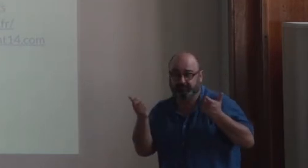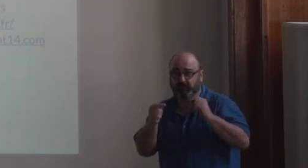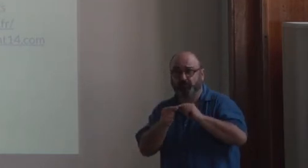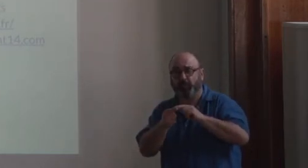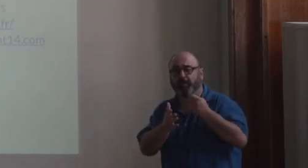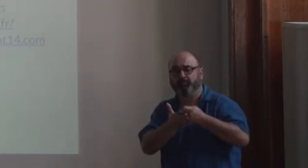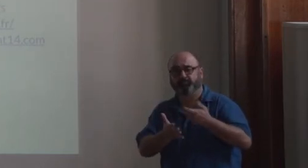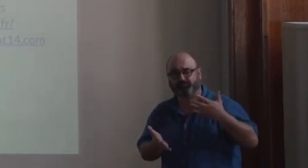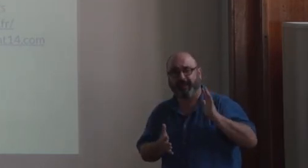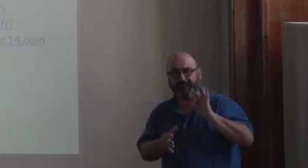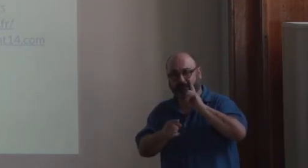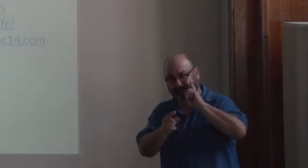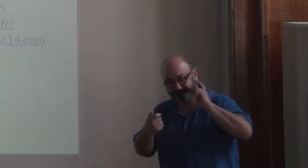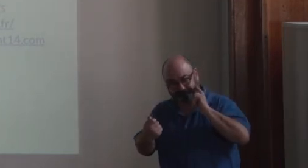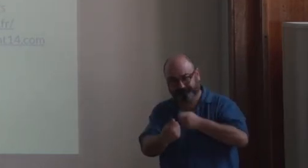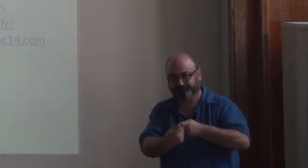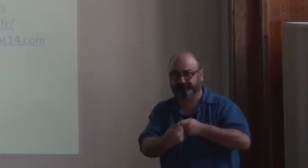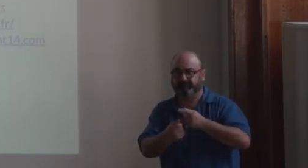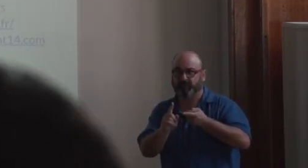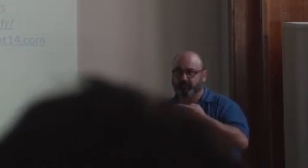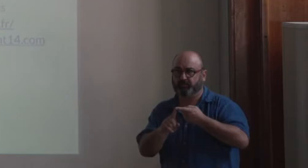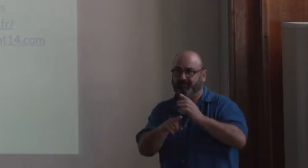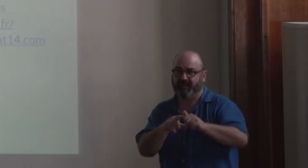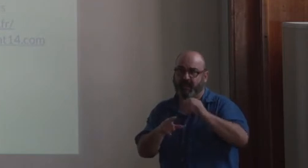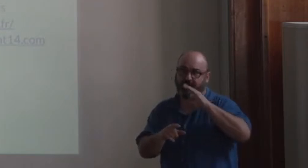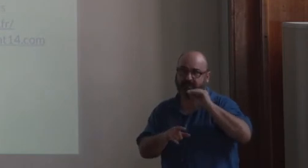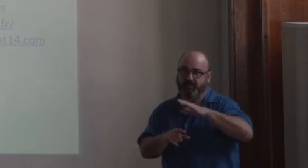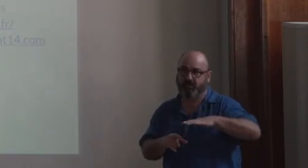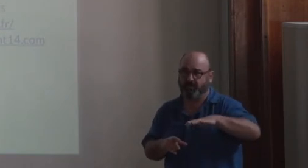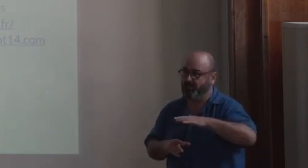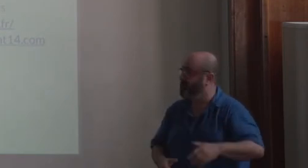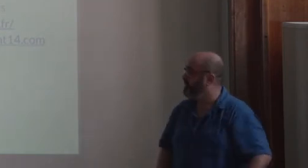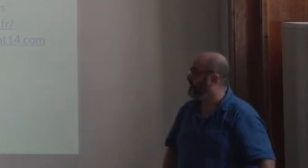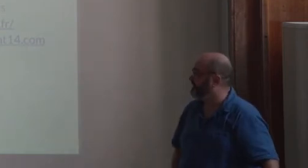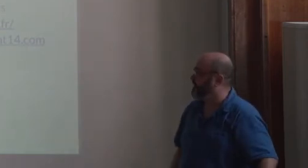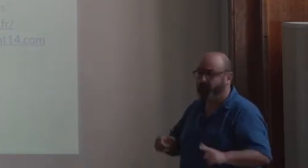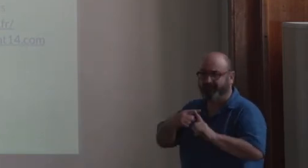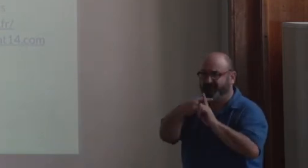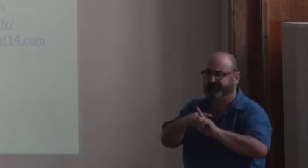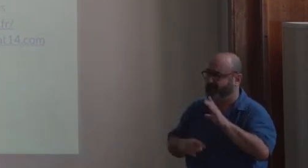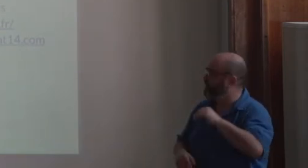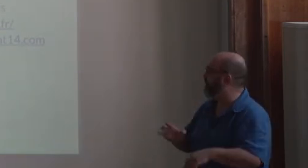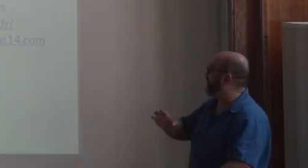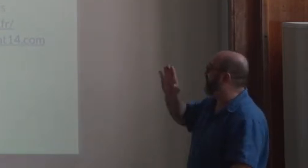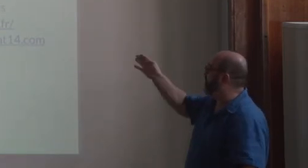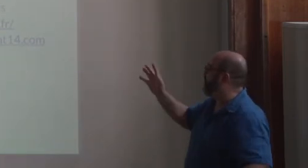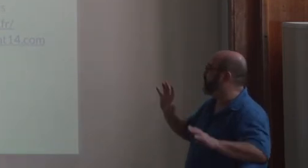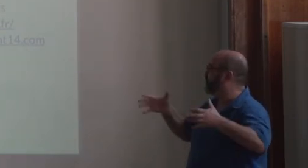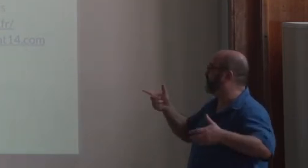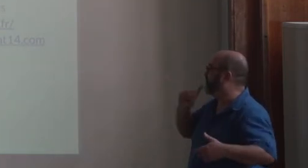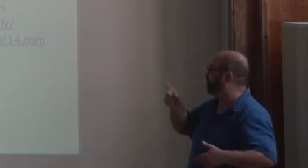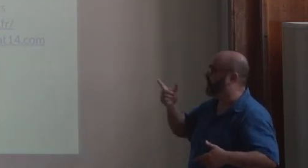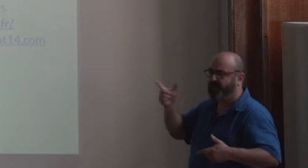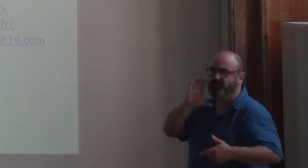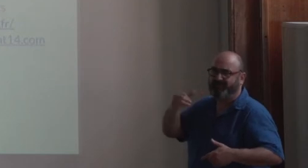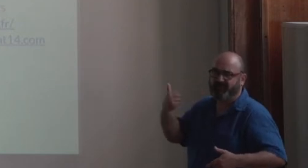sont plus chers, mais qui seront spécialisés pour faire des trucs amateurs, ils visent pas les professionnels. Puis après, vous avez les grossistes, les sites qui visent